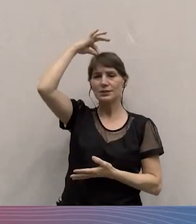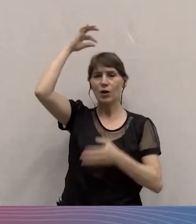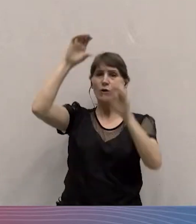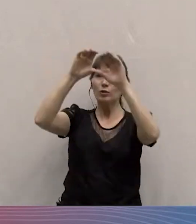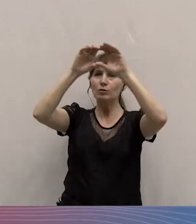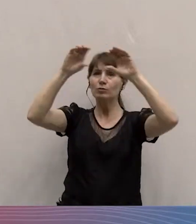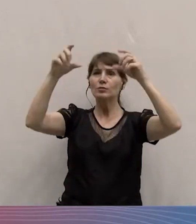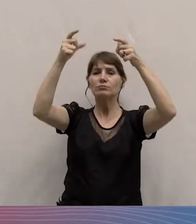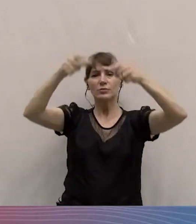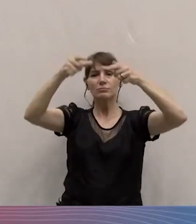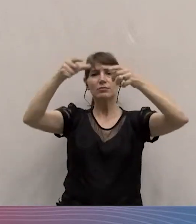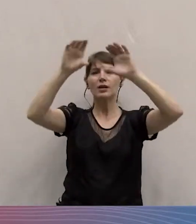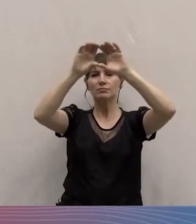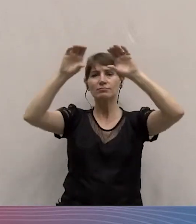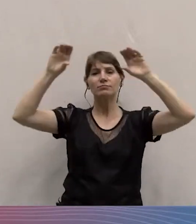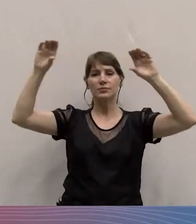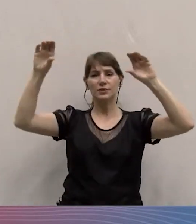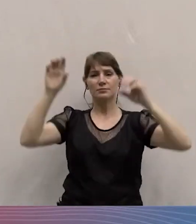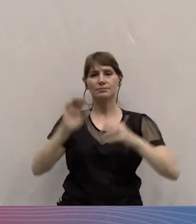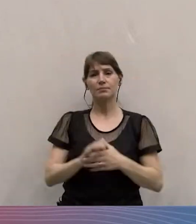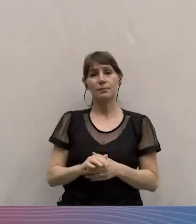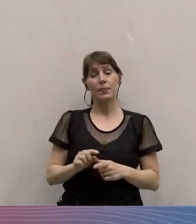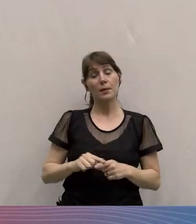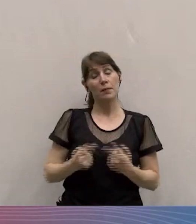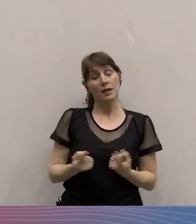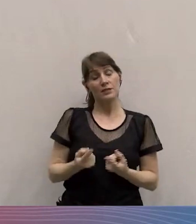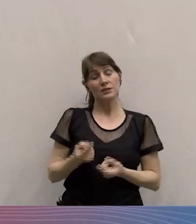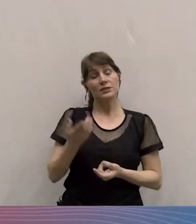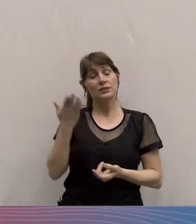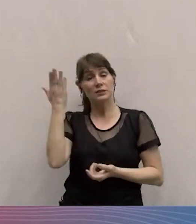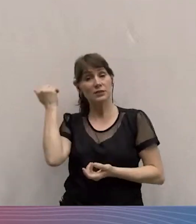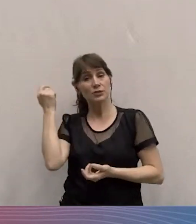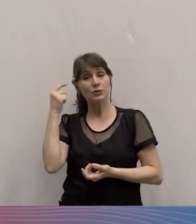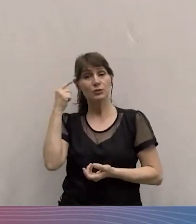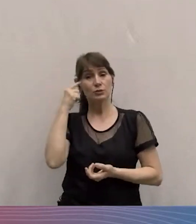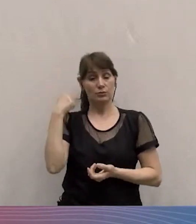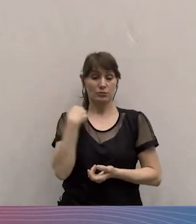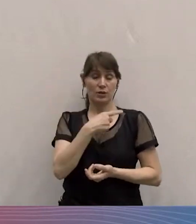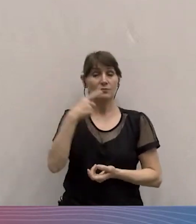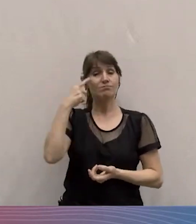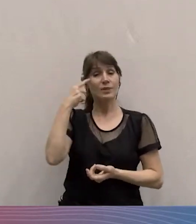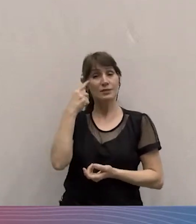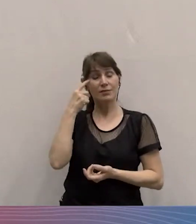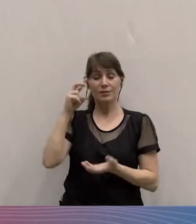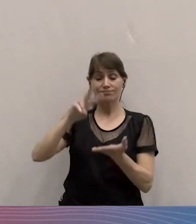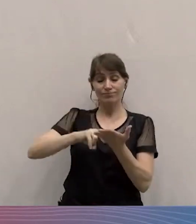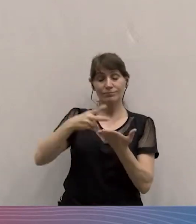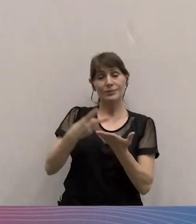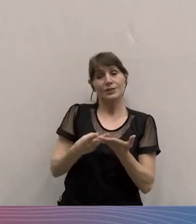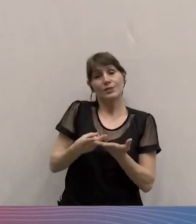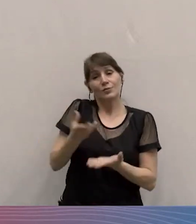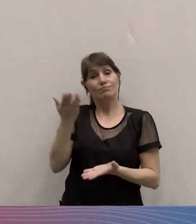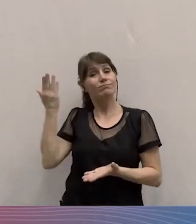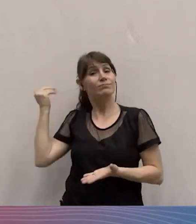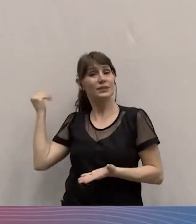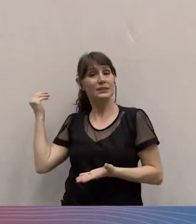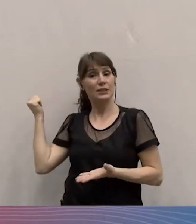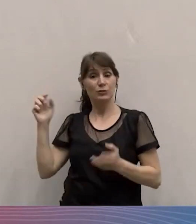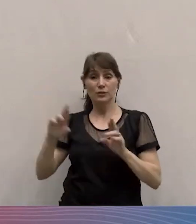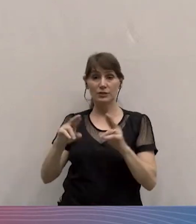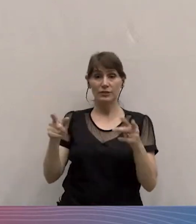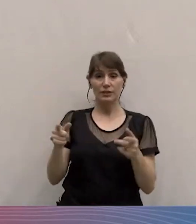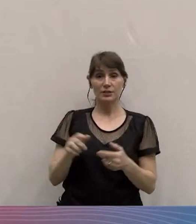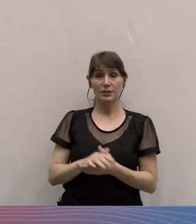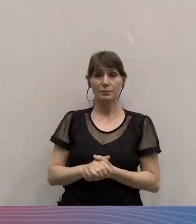celestiais. Mas no nosso conceito antigo, interpretação convencional, é de